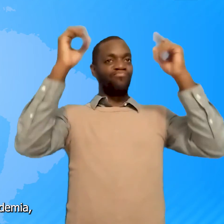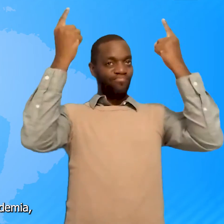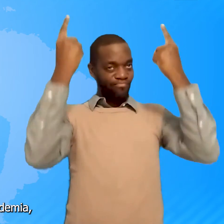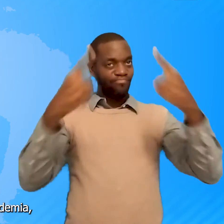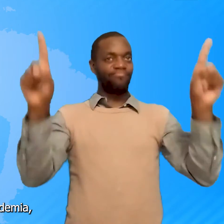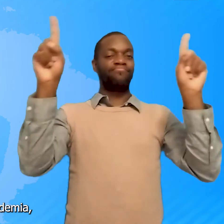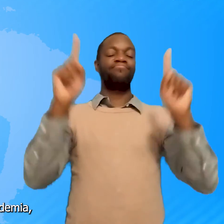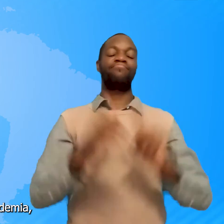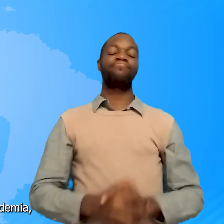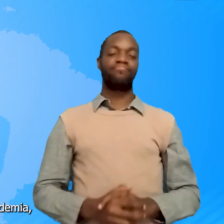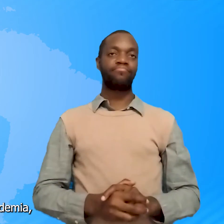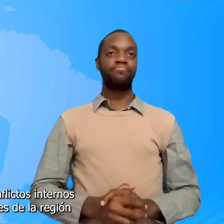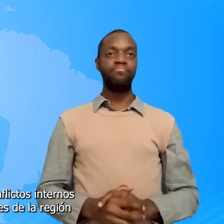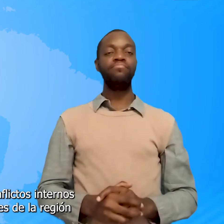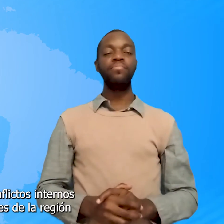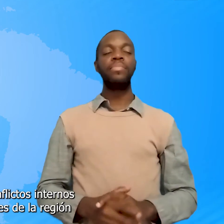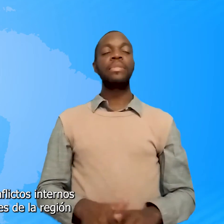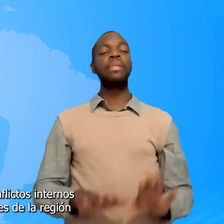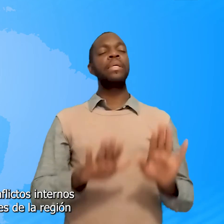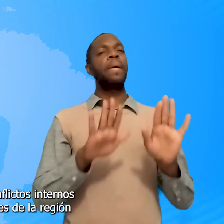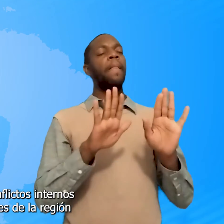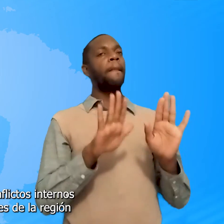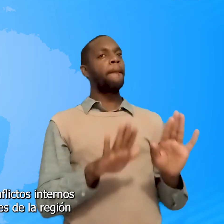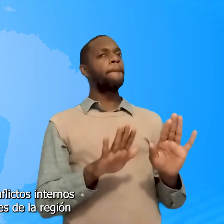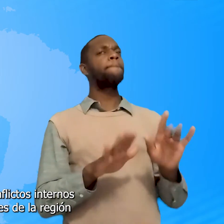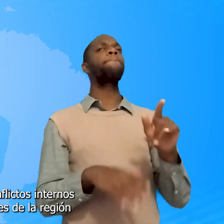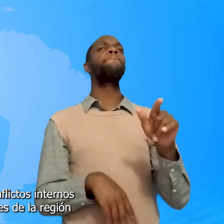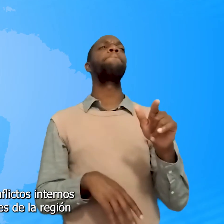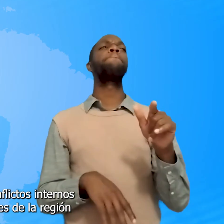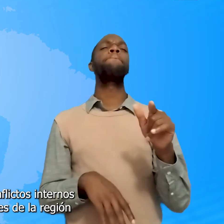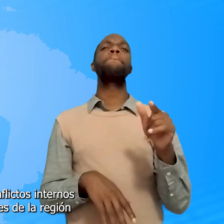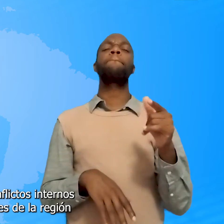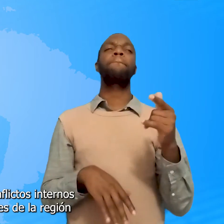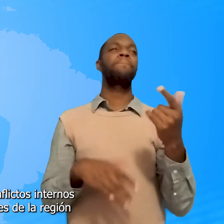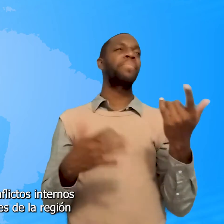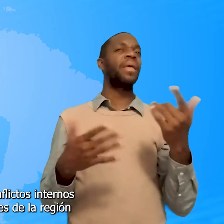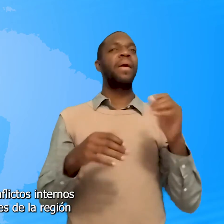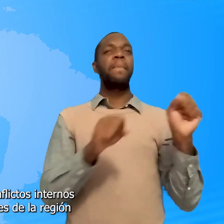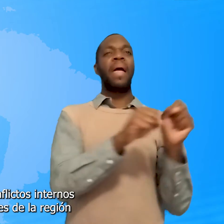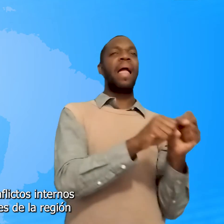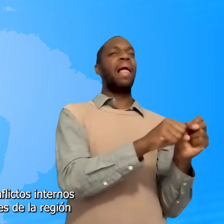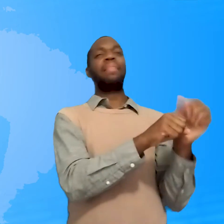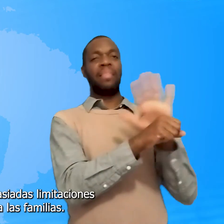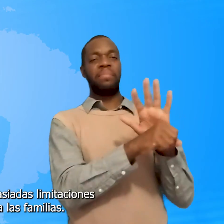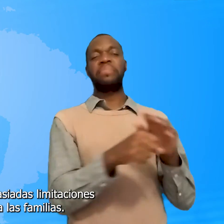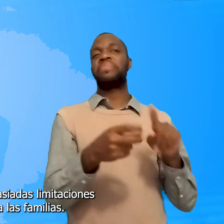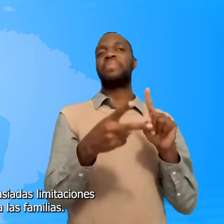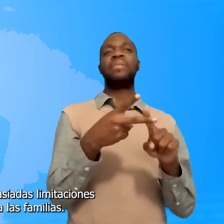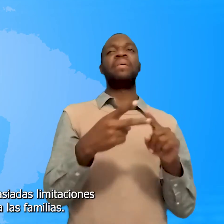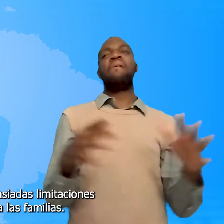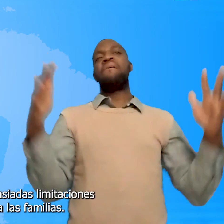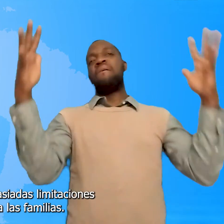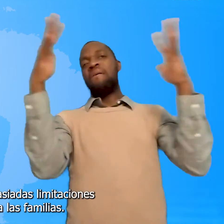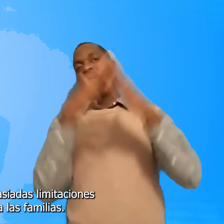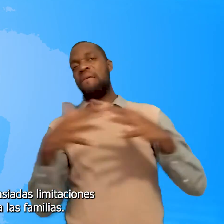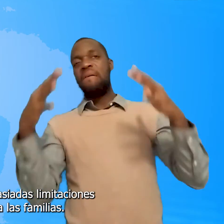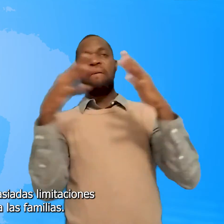La pandemia, las guerras, conflictos internos en varios países de la región han